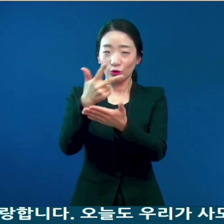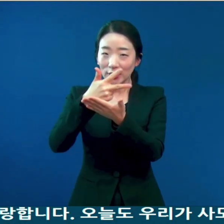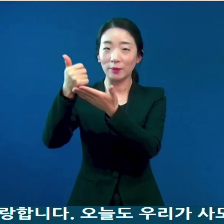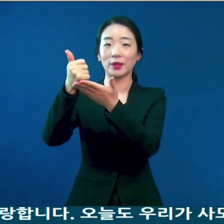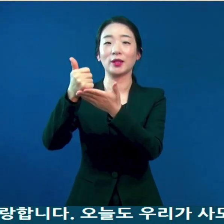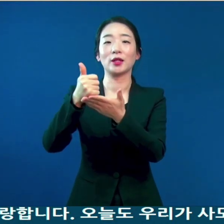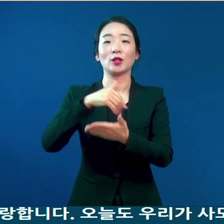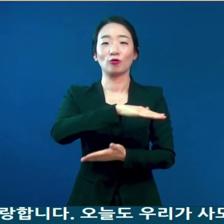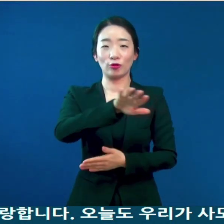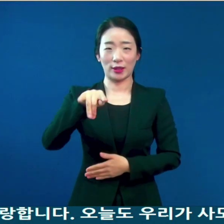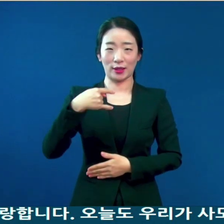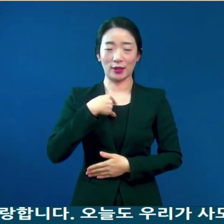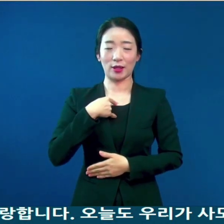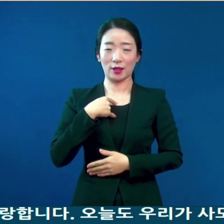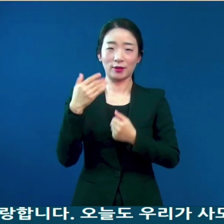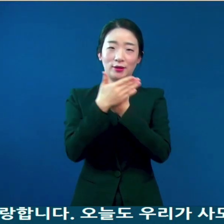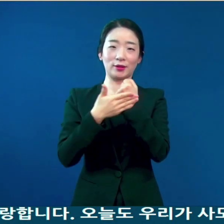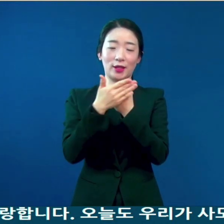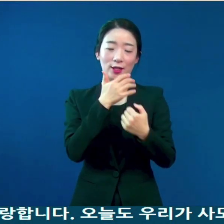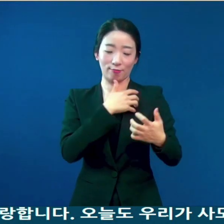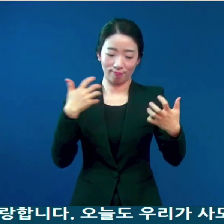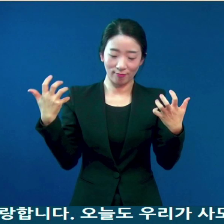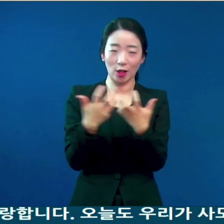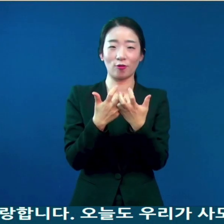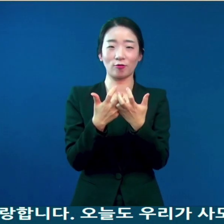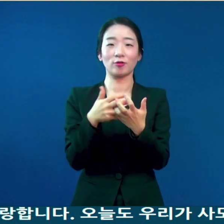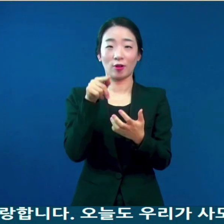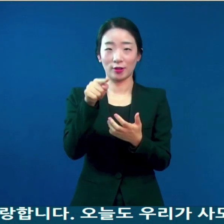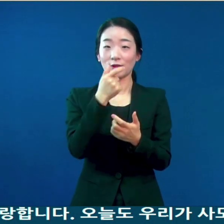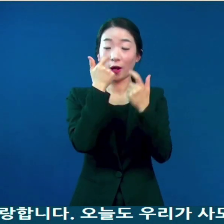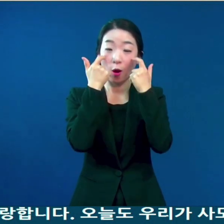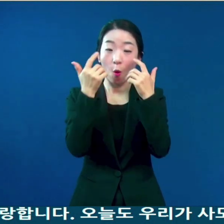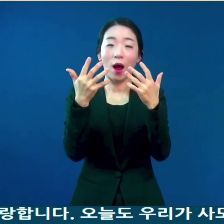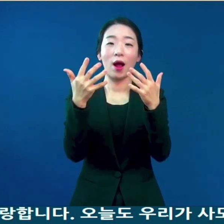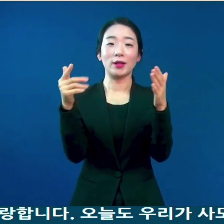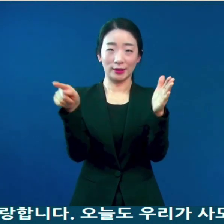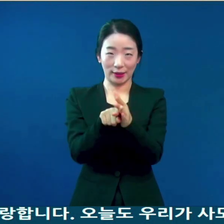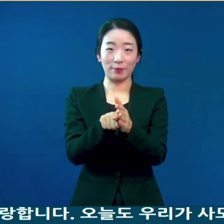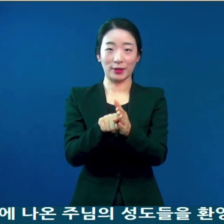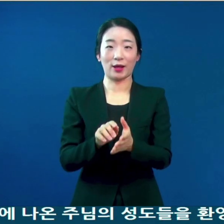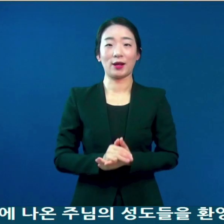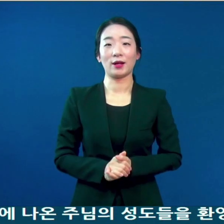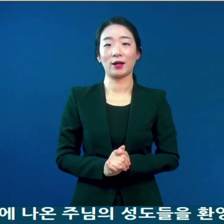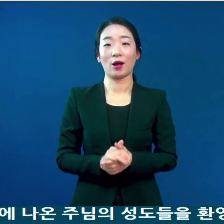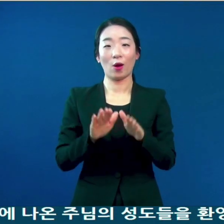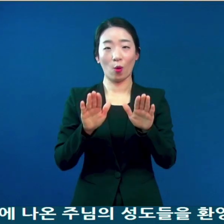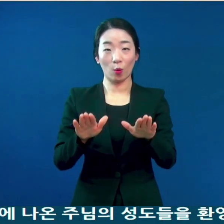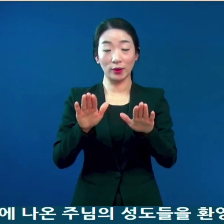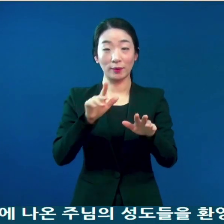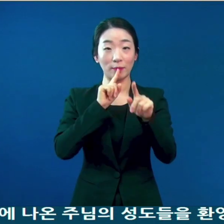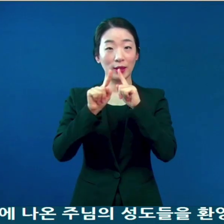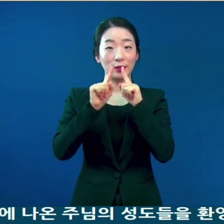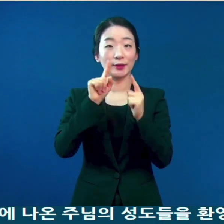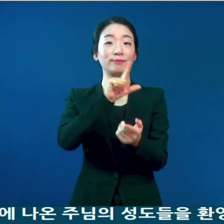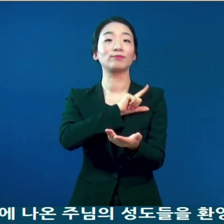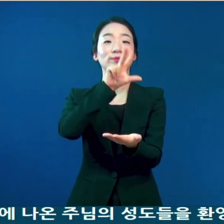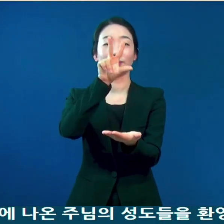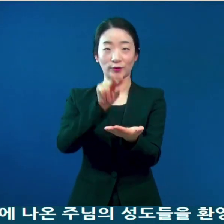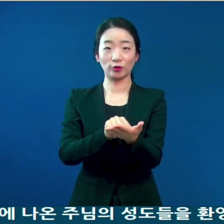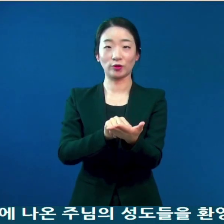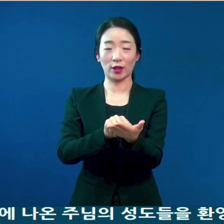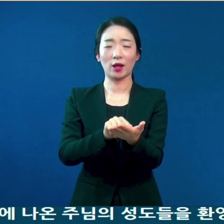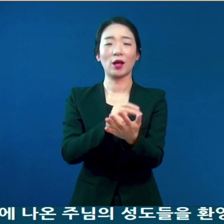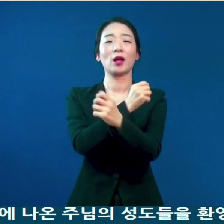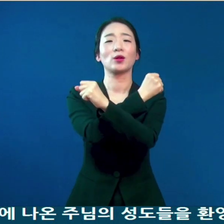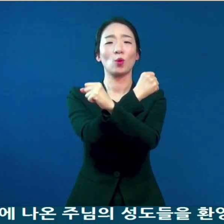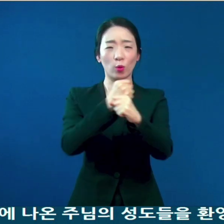채워주실 것을 확신합니다. 오늘 우리가 은혜 받을 말씀의 주제는